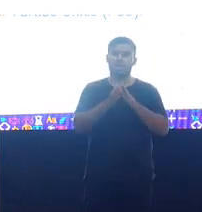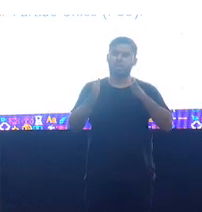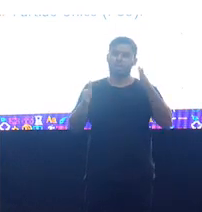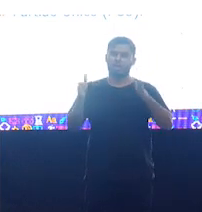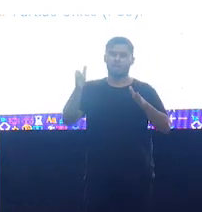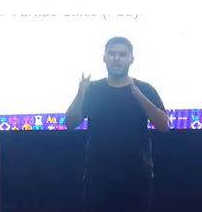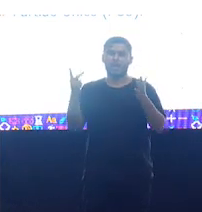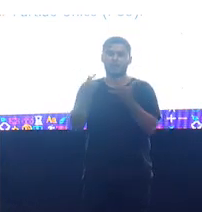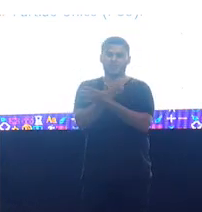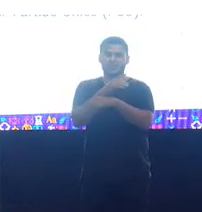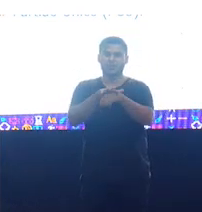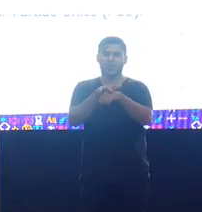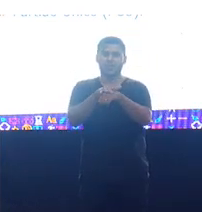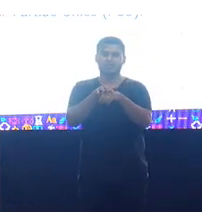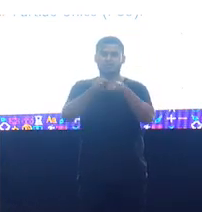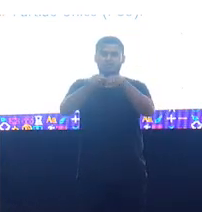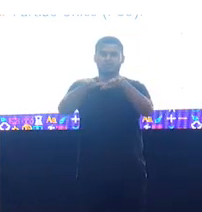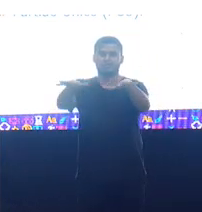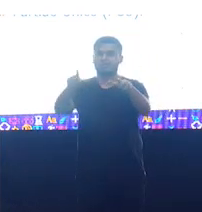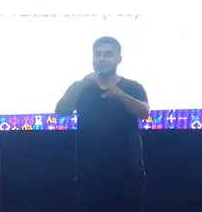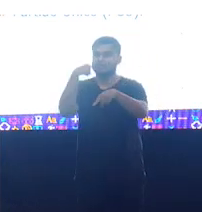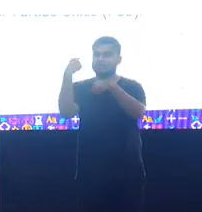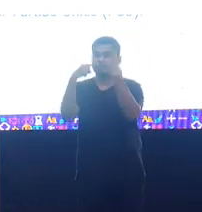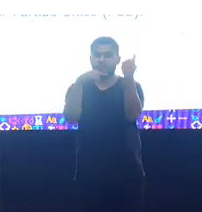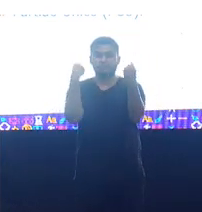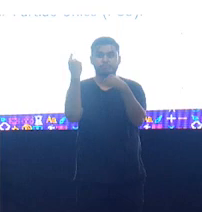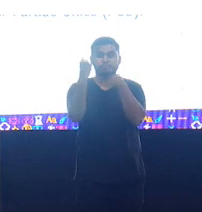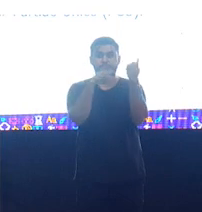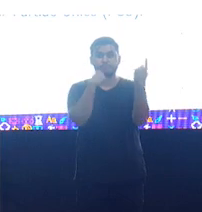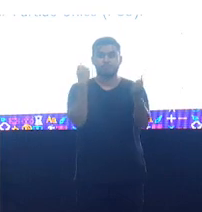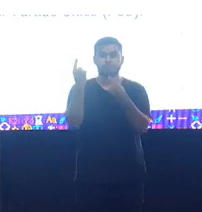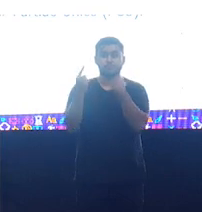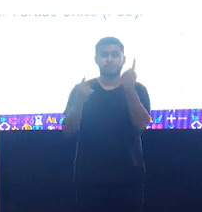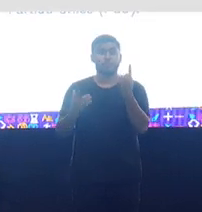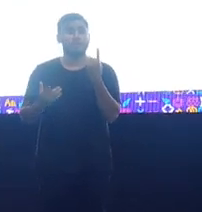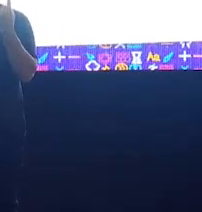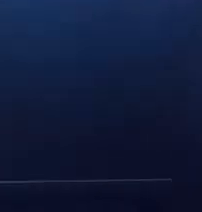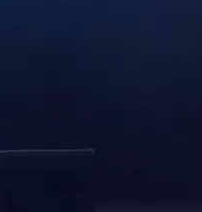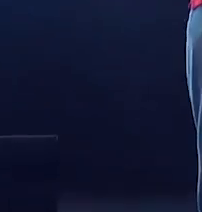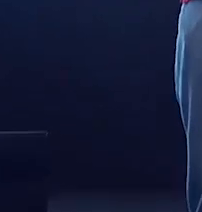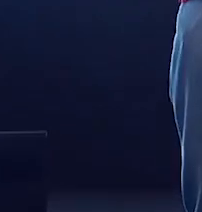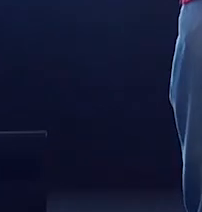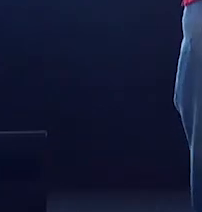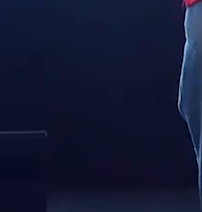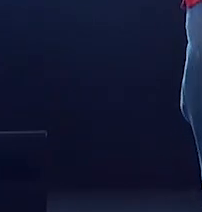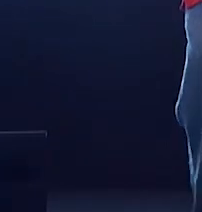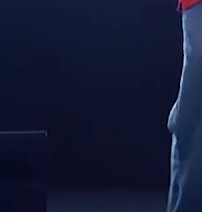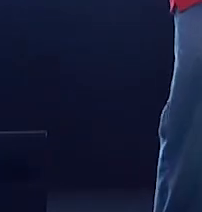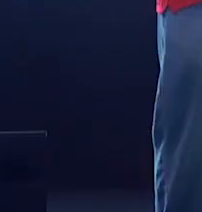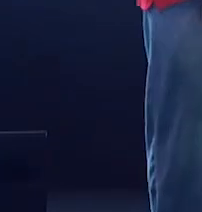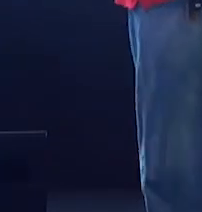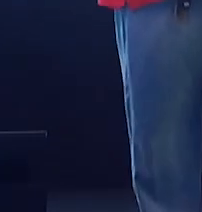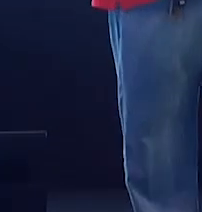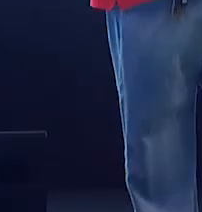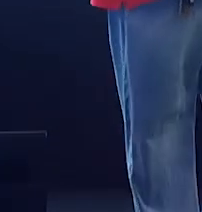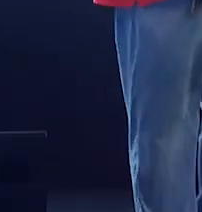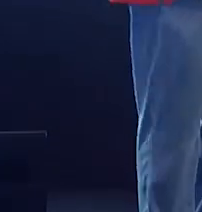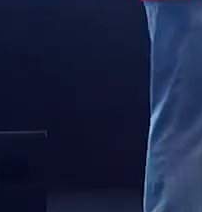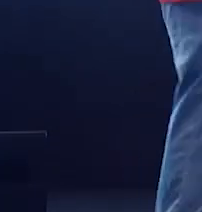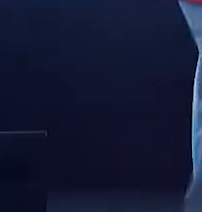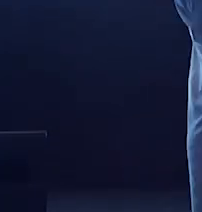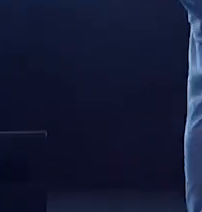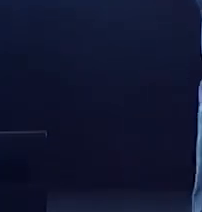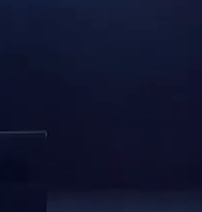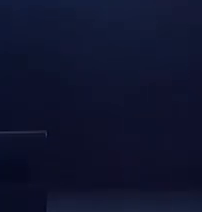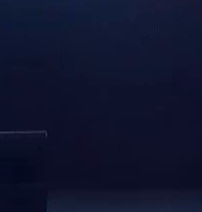período não, viu? Em outras sociedades também era possível, por exemplo, a romana. Mulheres romanas, elas tinham acesso à propriedade